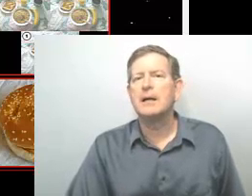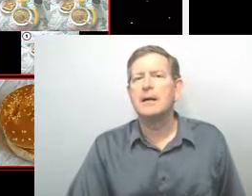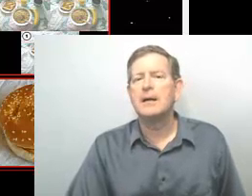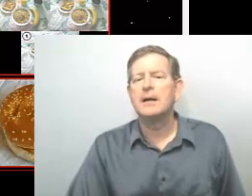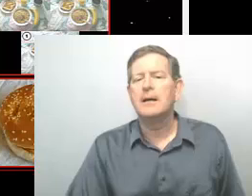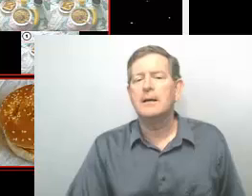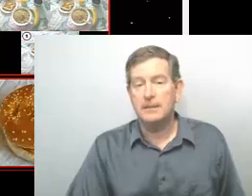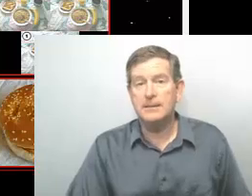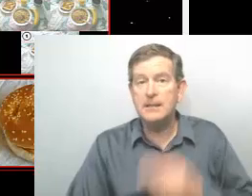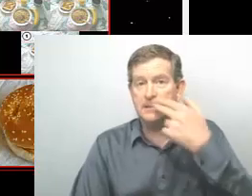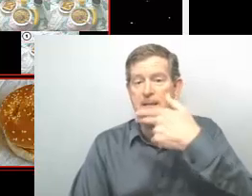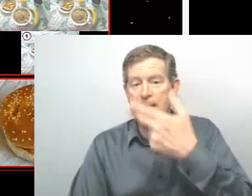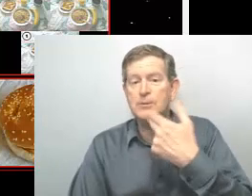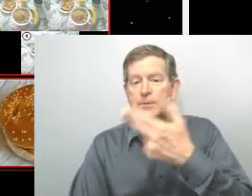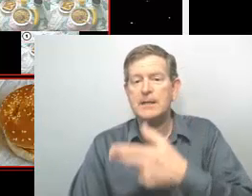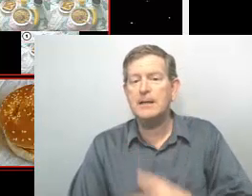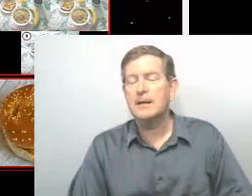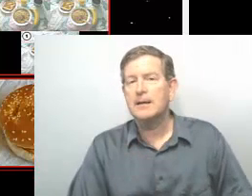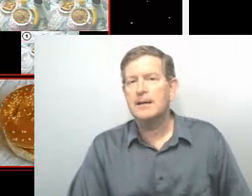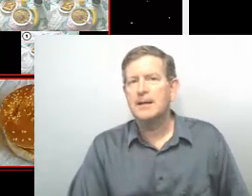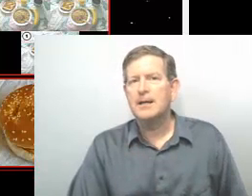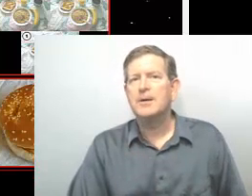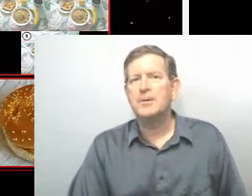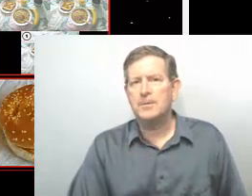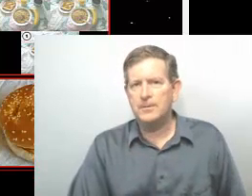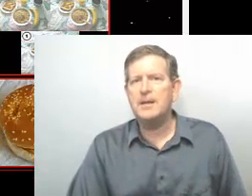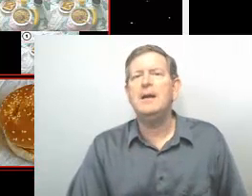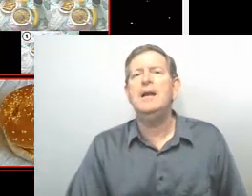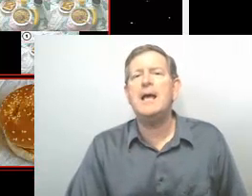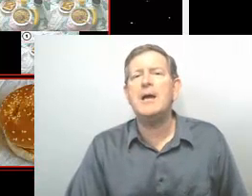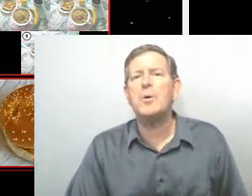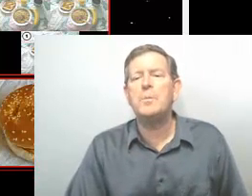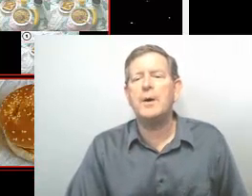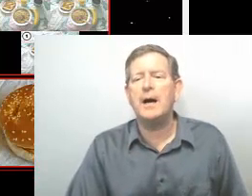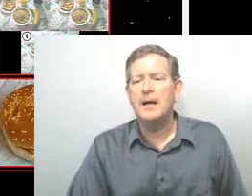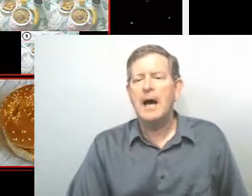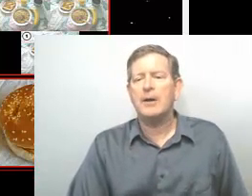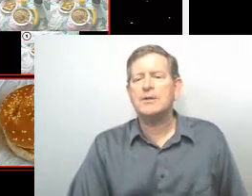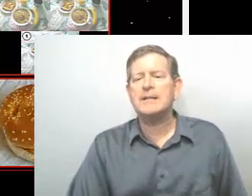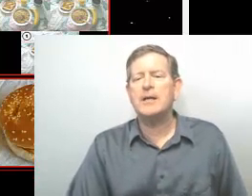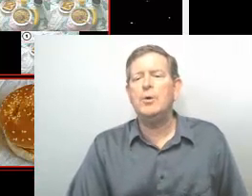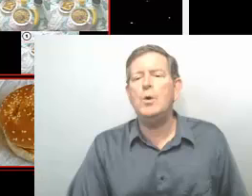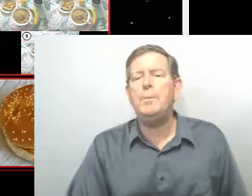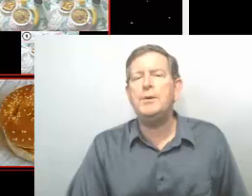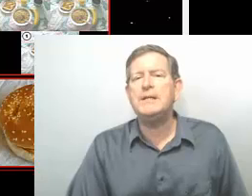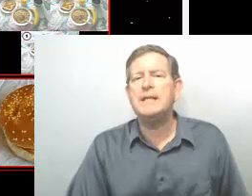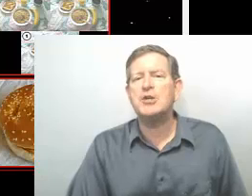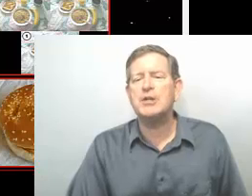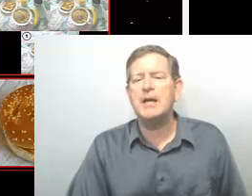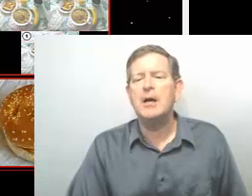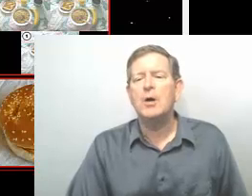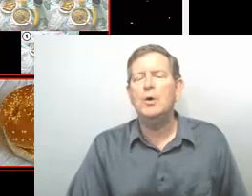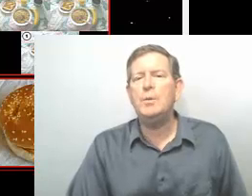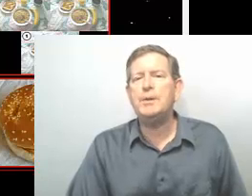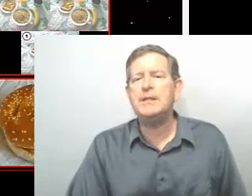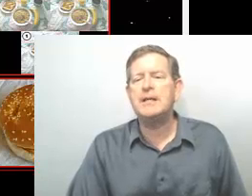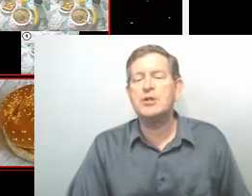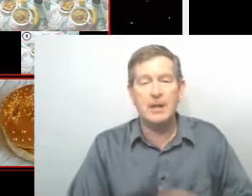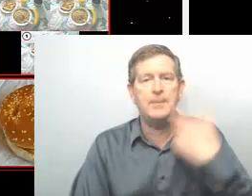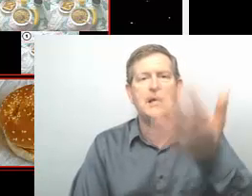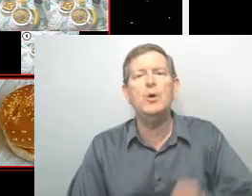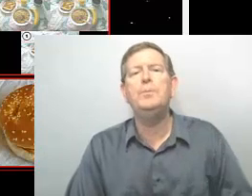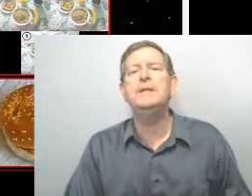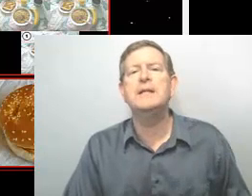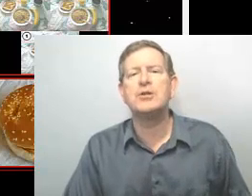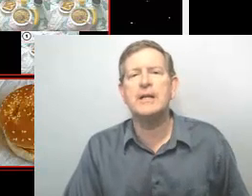ça? Dites, qu'est-ce que c'est? Oui, les repas. Alors ça, c'est le petit déjeuner. Le petit